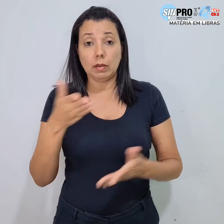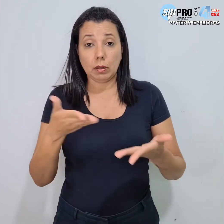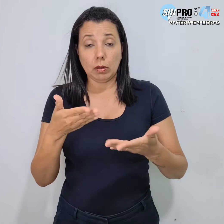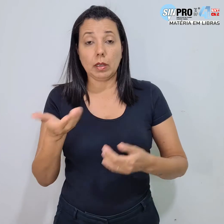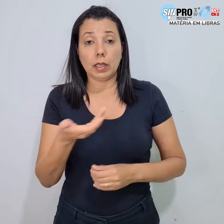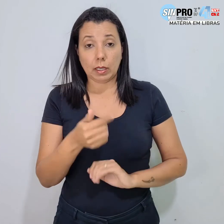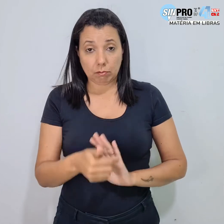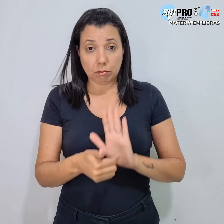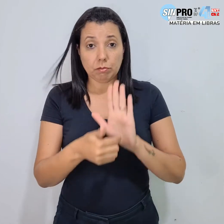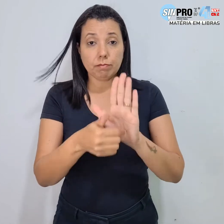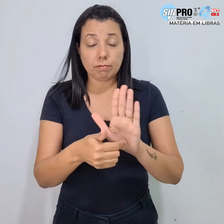deve encaminhar